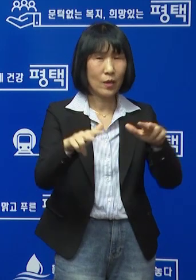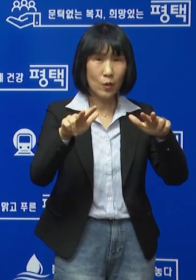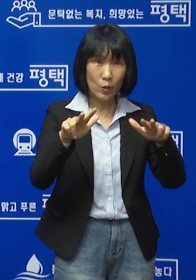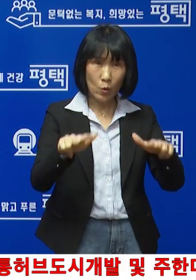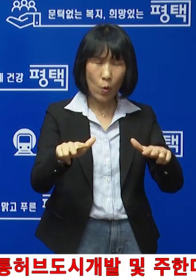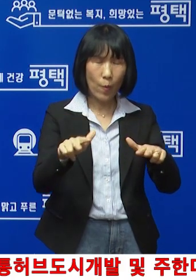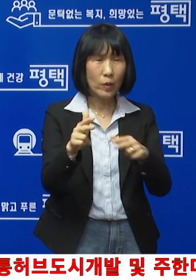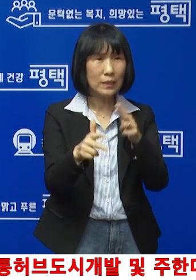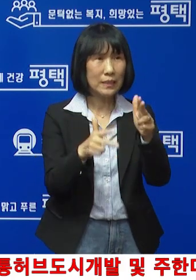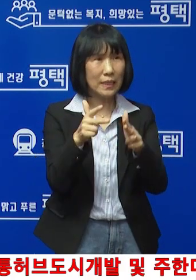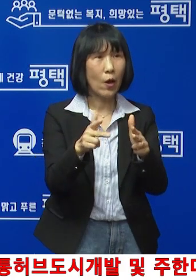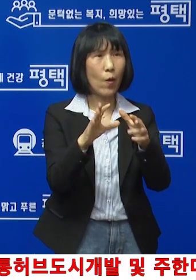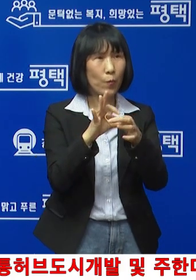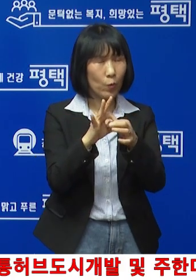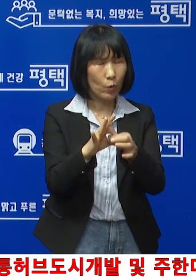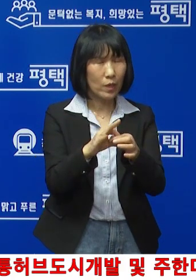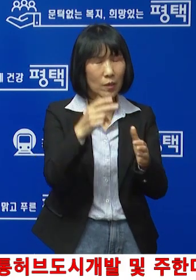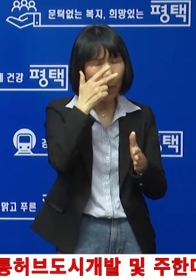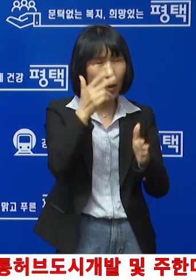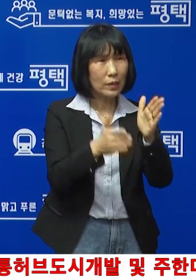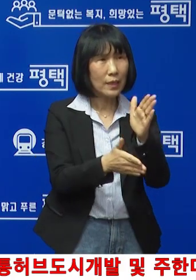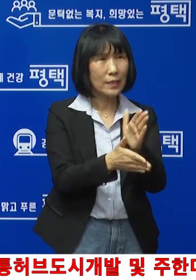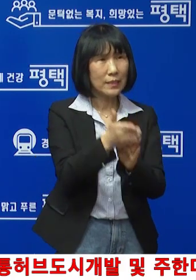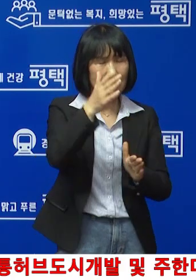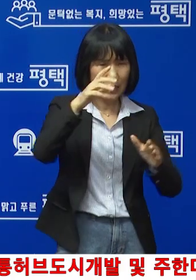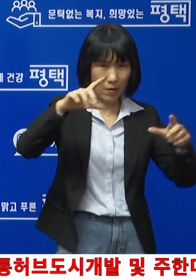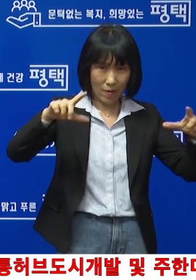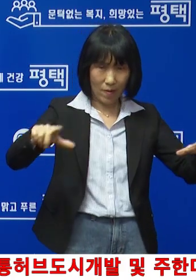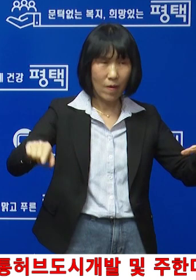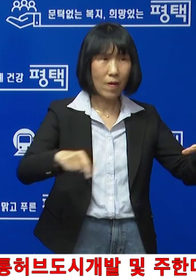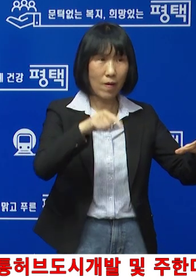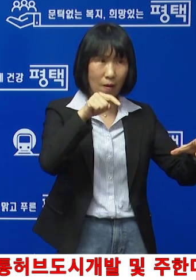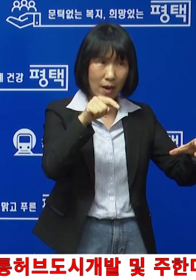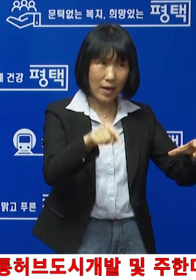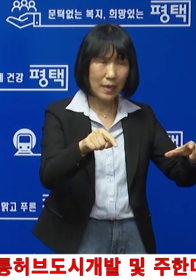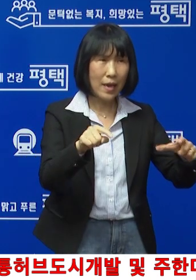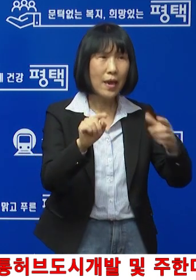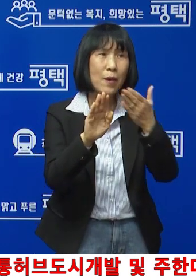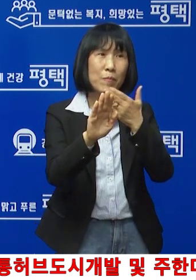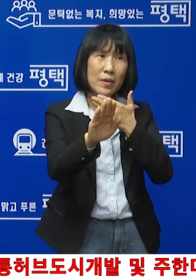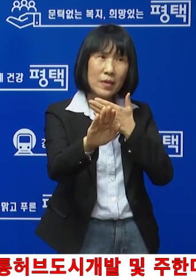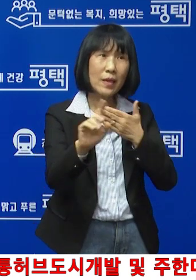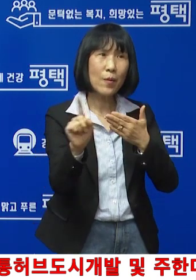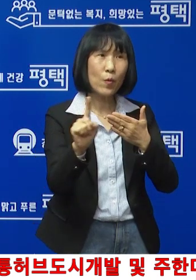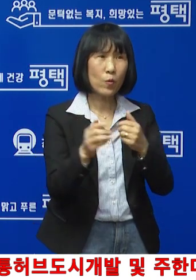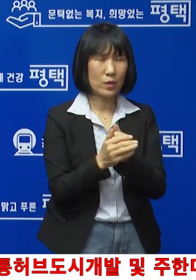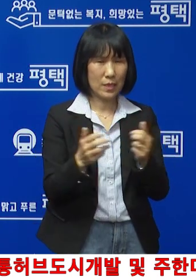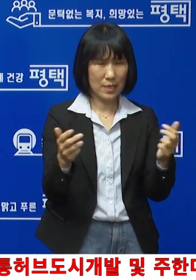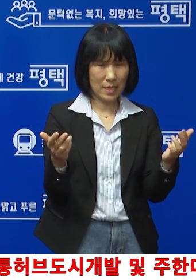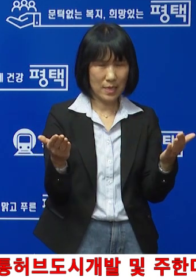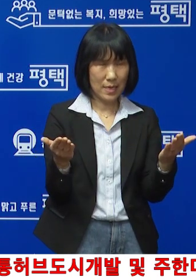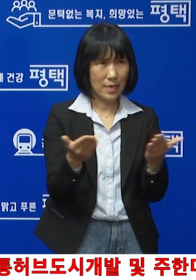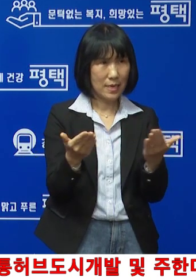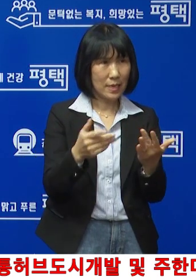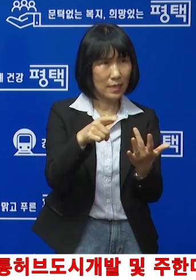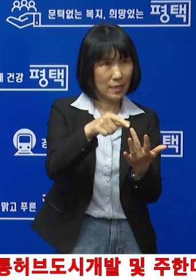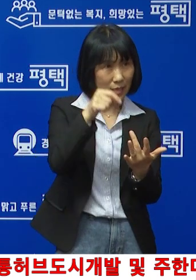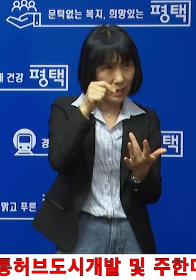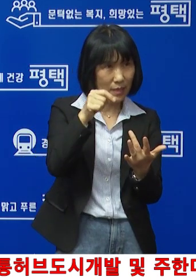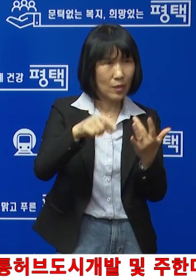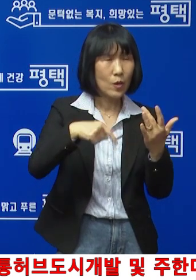사업으로 인해서 저희 시에 미치는 영향에 대한 시민들에 대한 사항은 이 사업이 선정됨으로 인해서 저희 시에서 추진하고